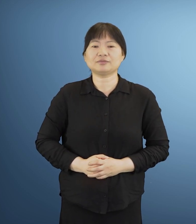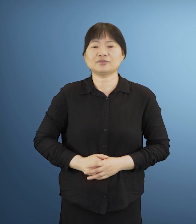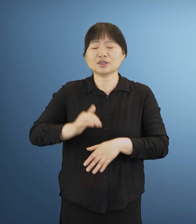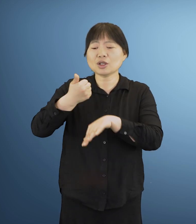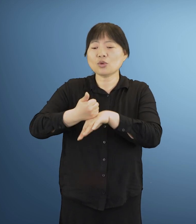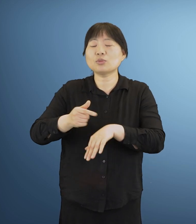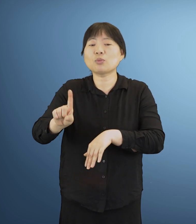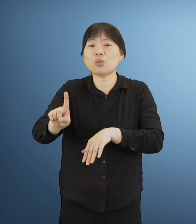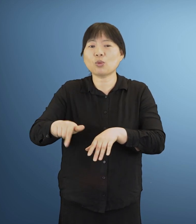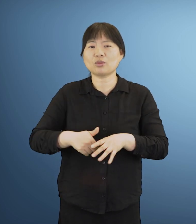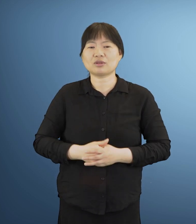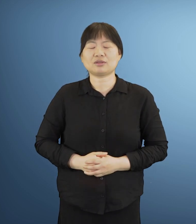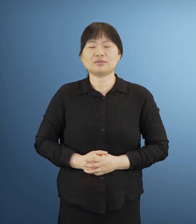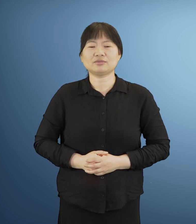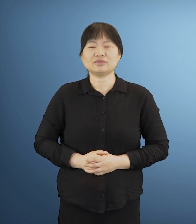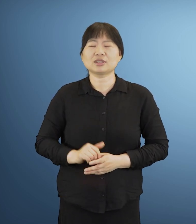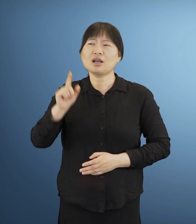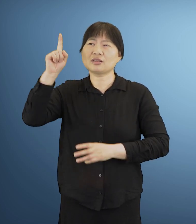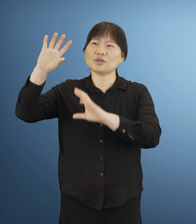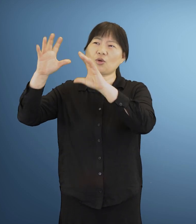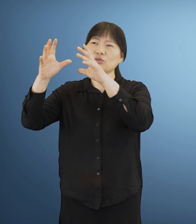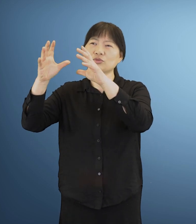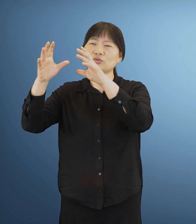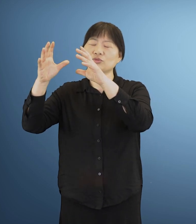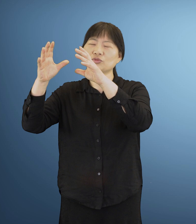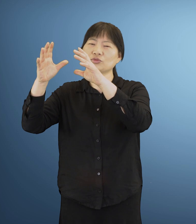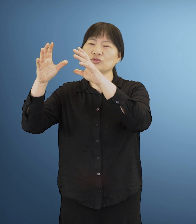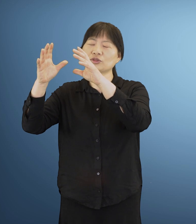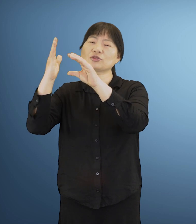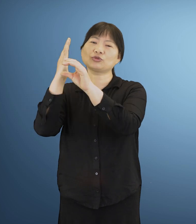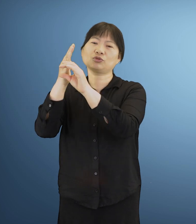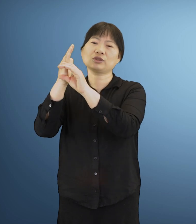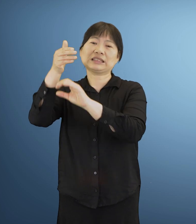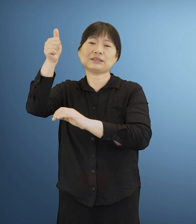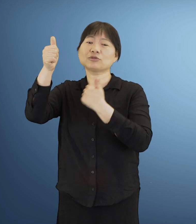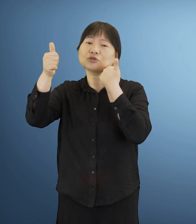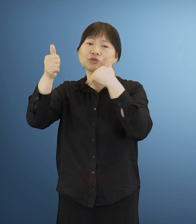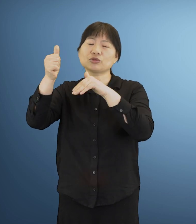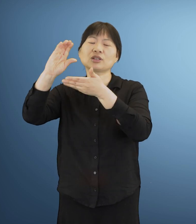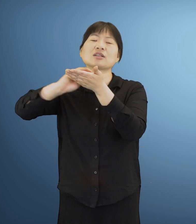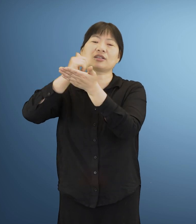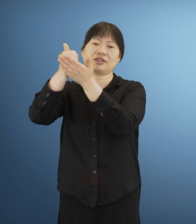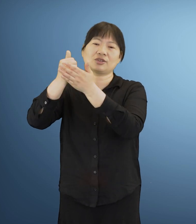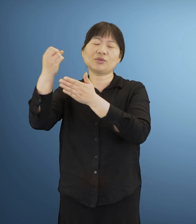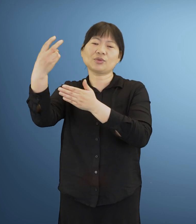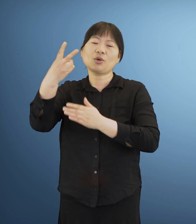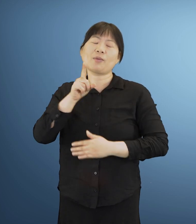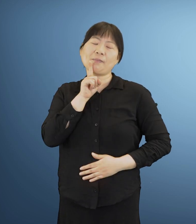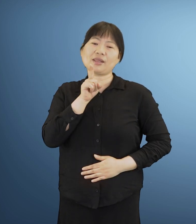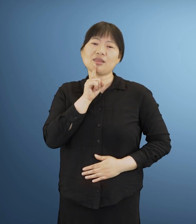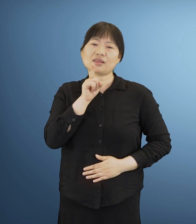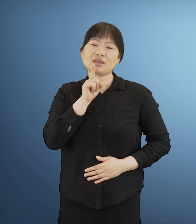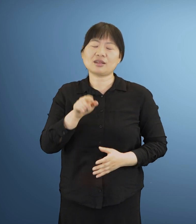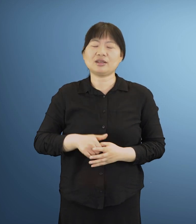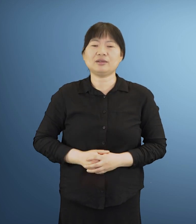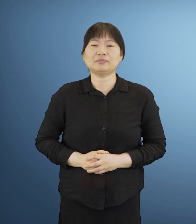결국 뭡니까? 천국의 주제는 그리스도예요. 그리고 그 말씀이